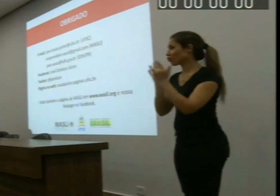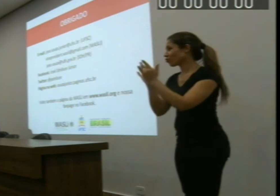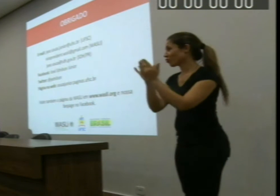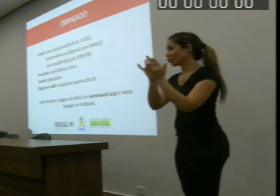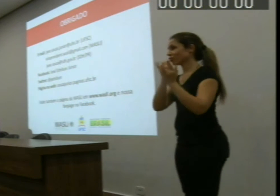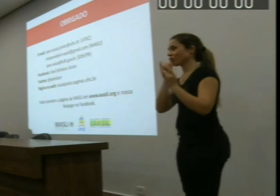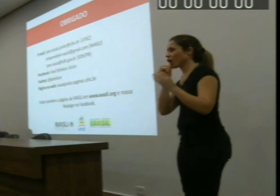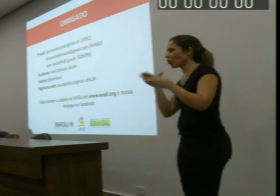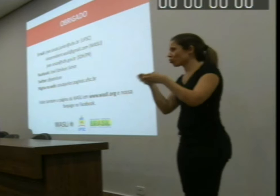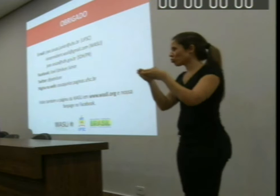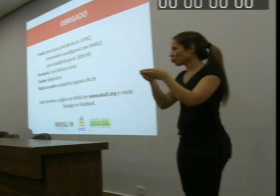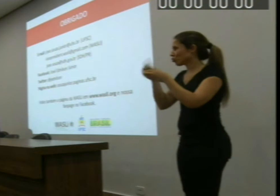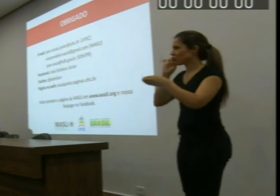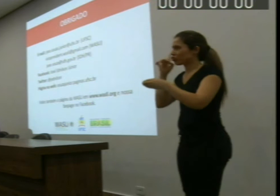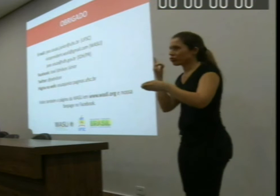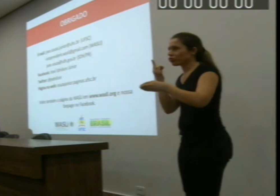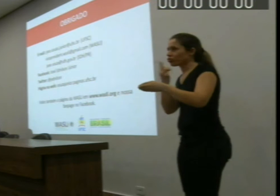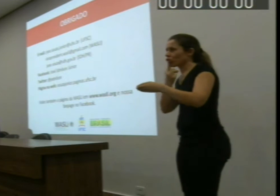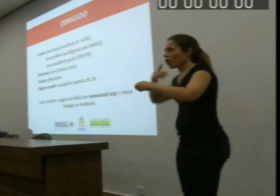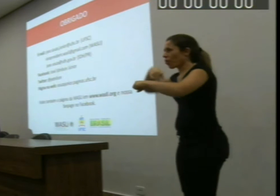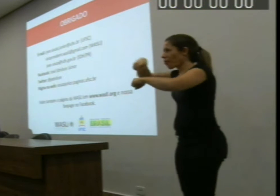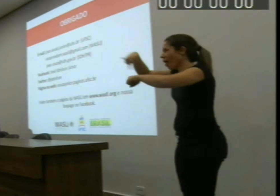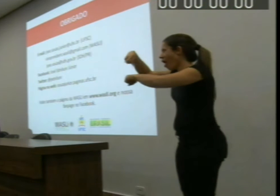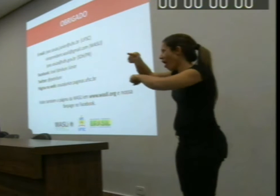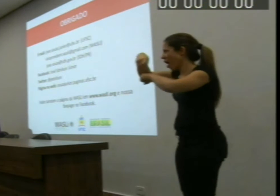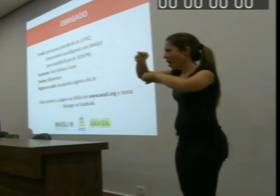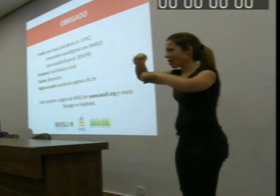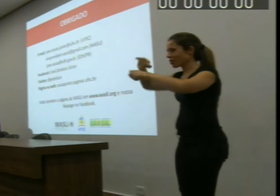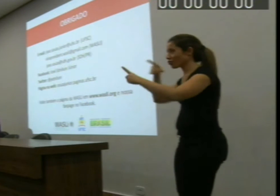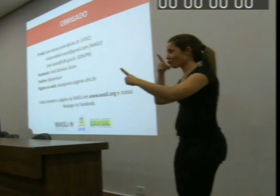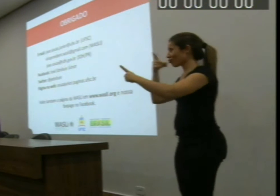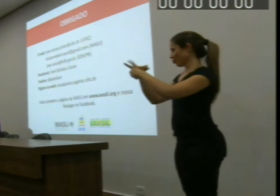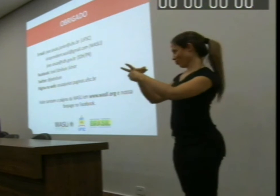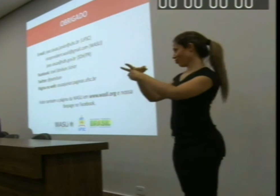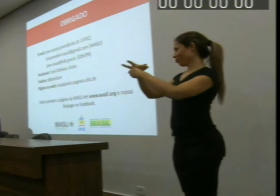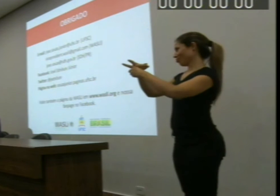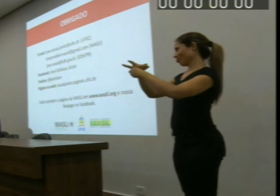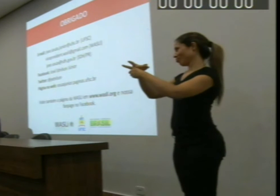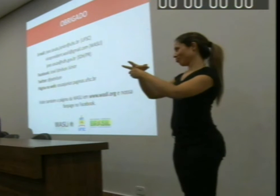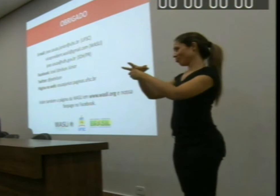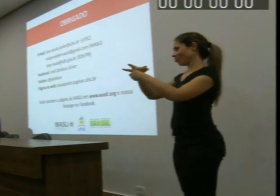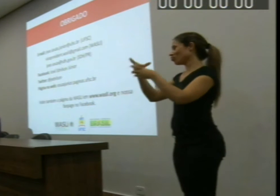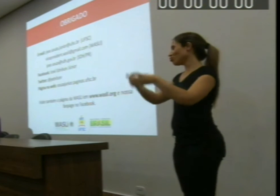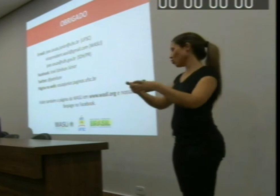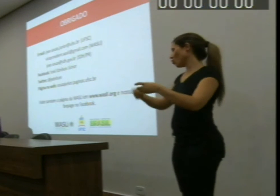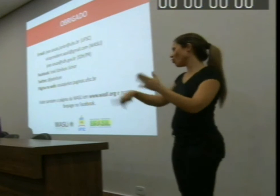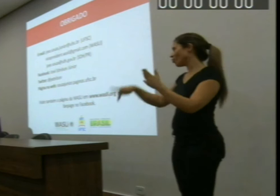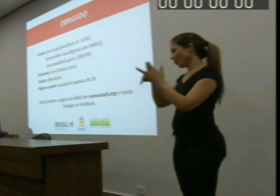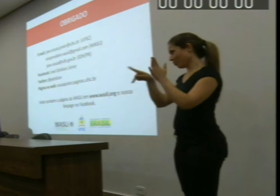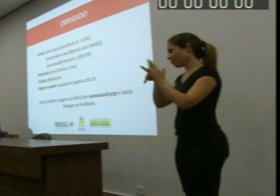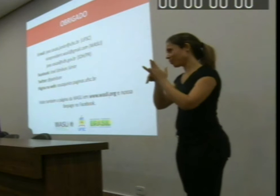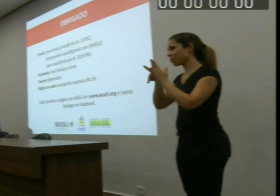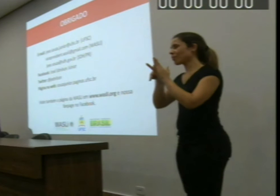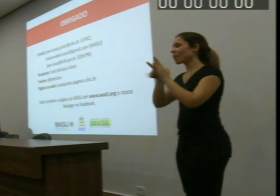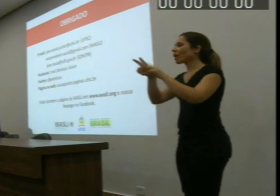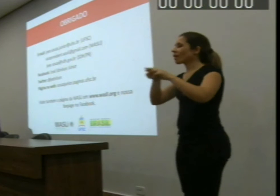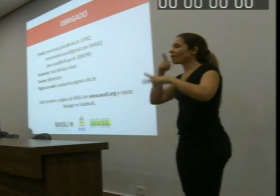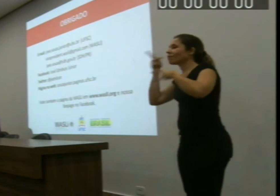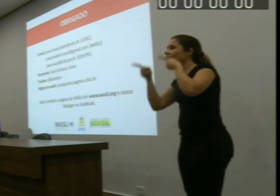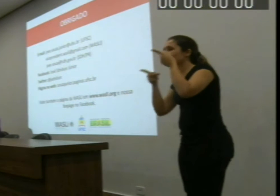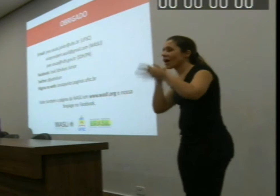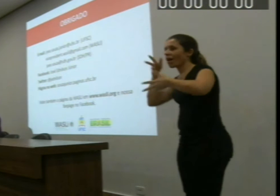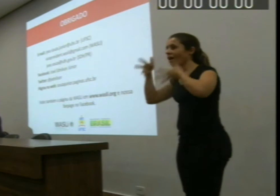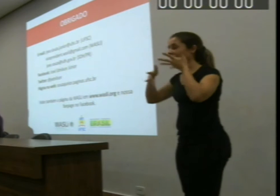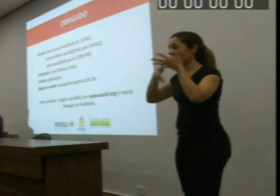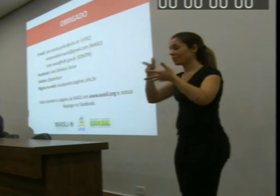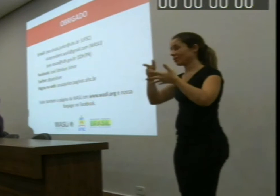diferentes se encontram ela não existe entre eu e brasileiros a gente vai falar LIBRAS mas quando a